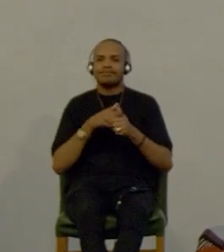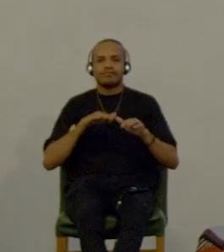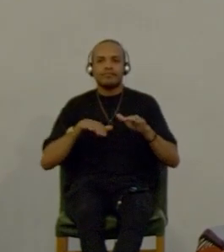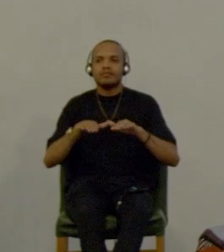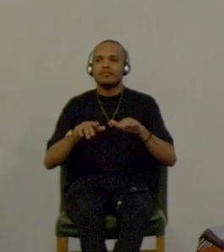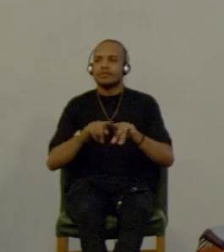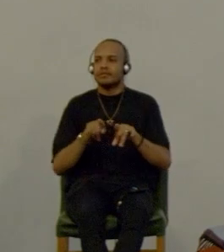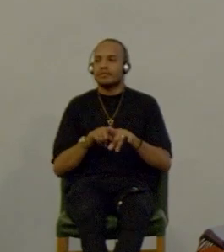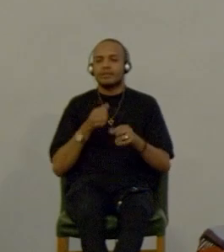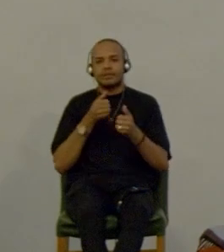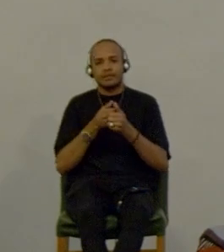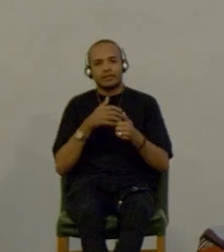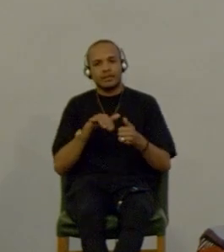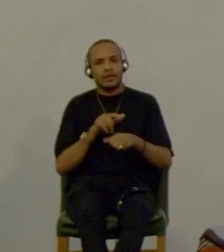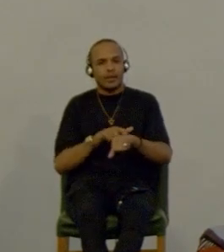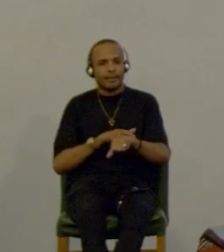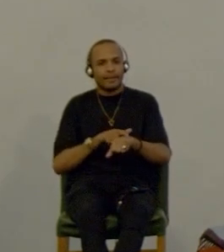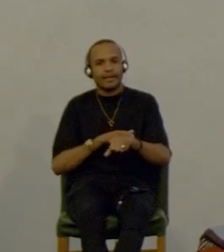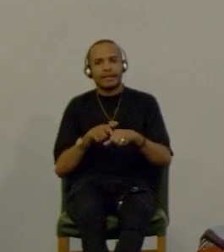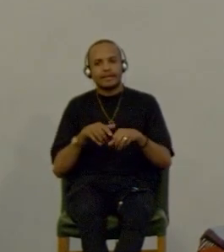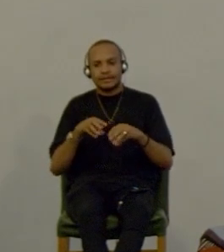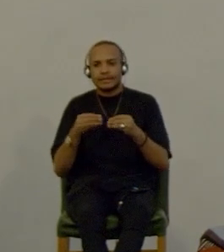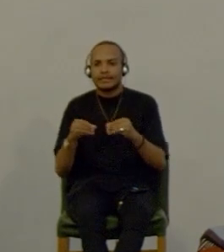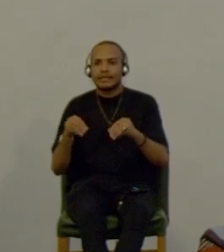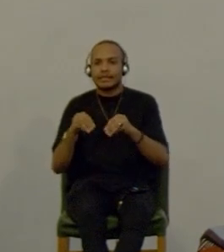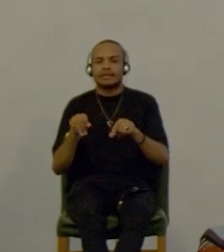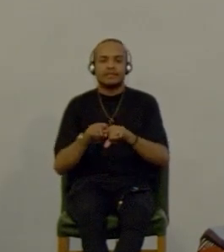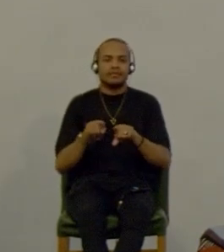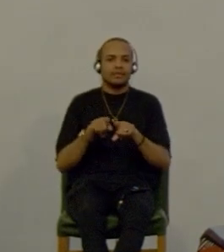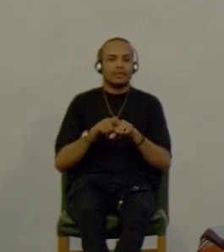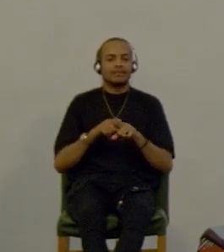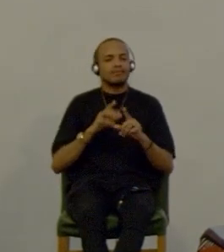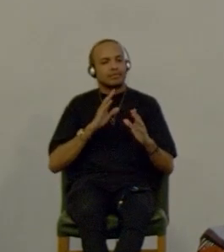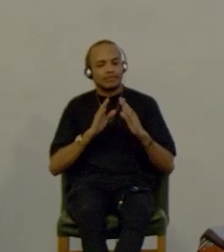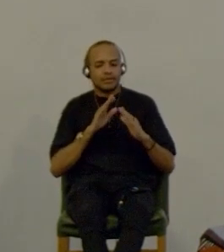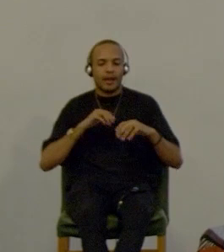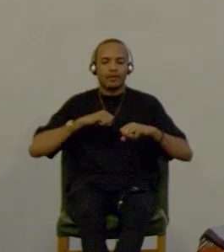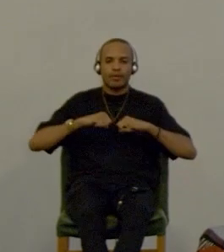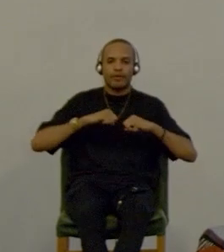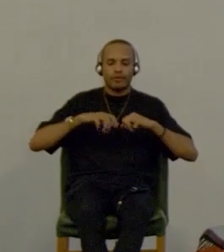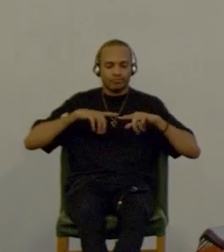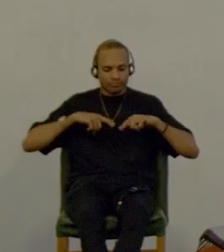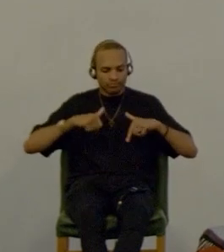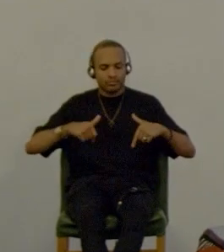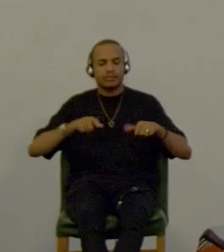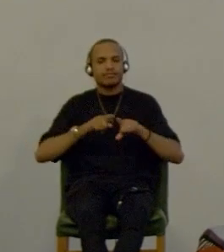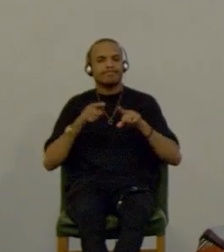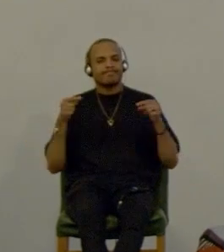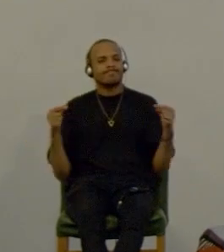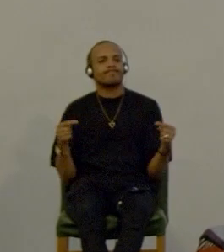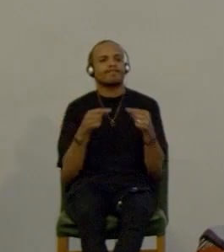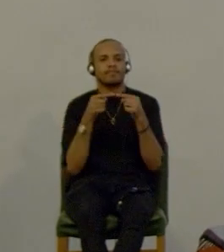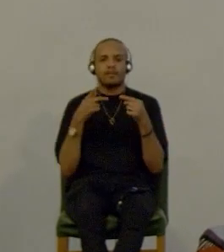em proximidade com a pele da terra, como diria Latour, em temporalidades e movimentos que buscam